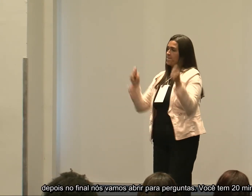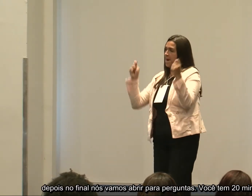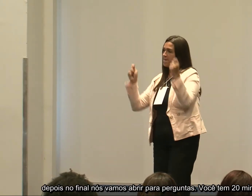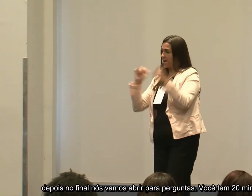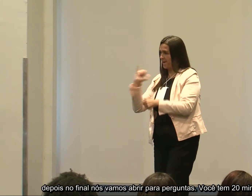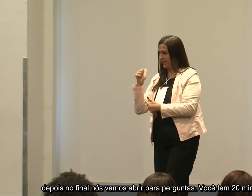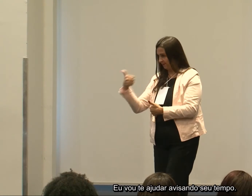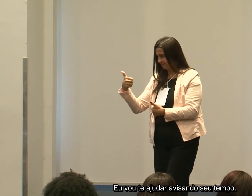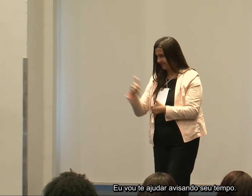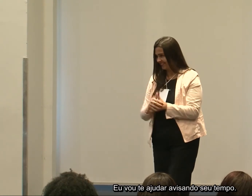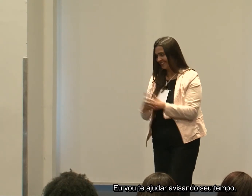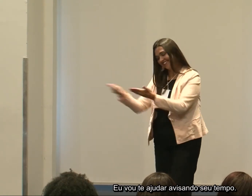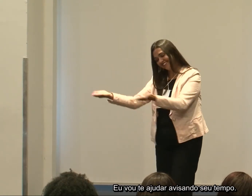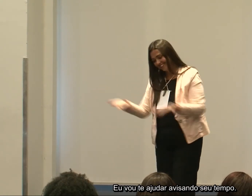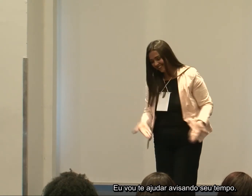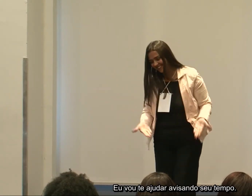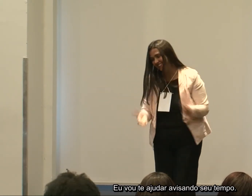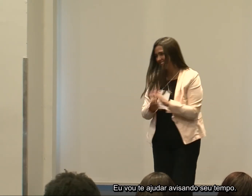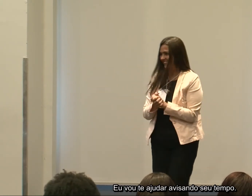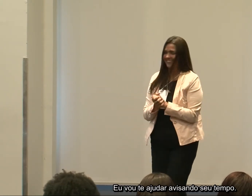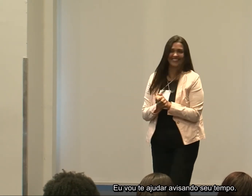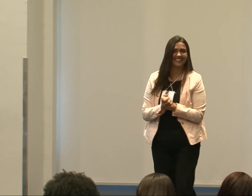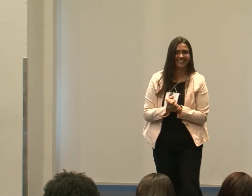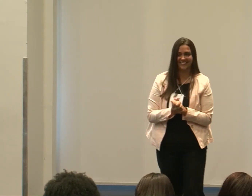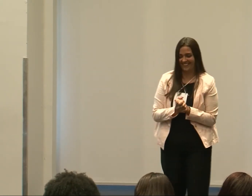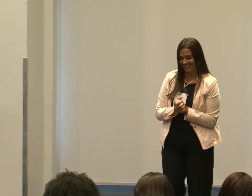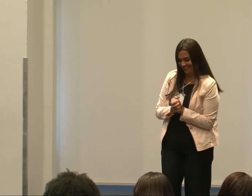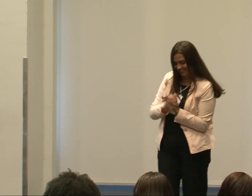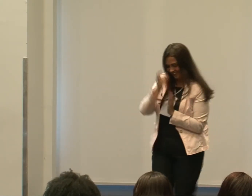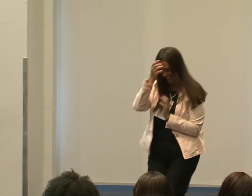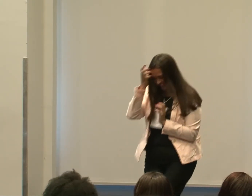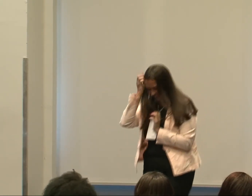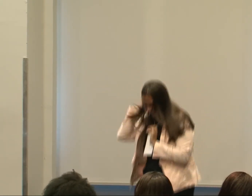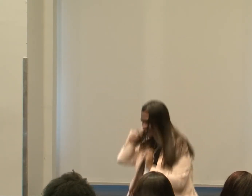de palestra e eu vou te ajudar, tá bom? Avisando o seu tempo.